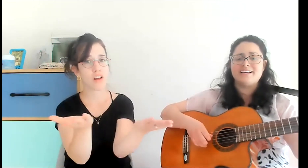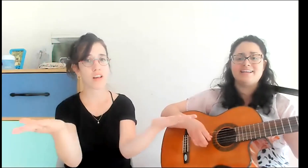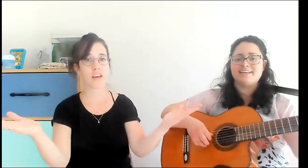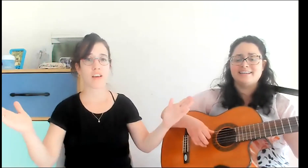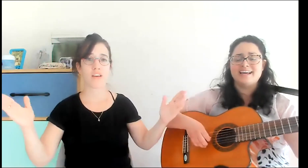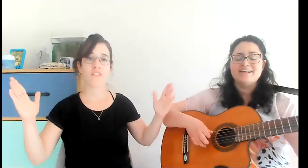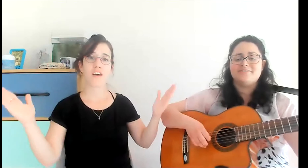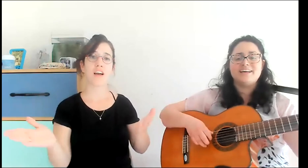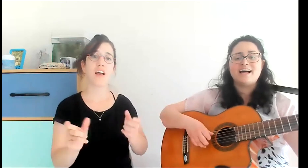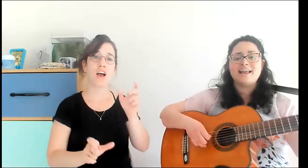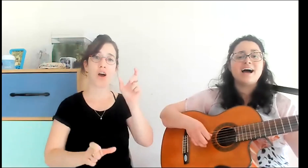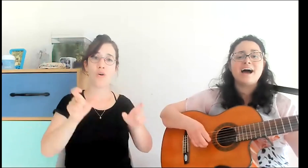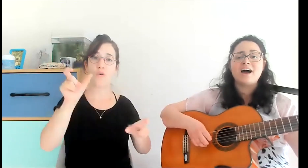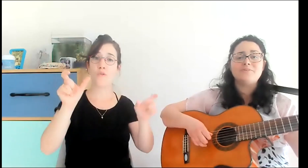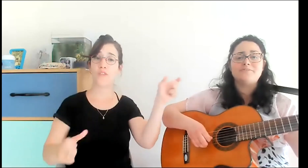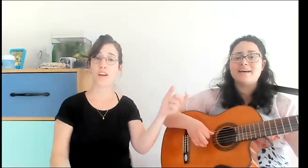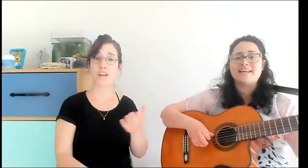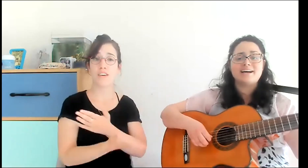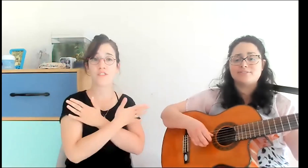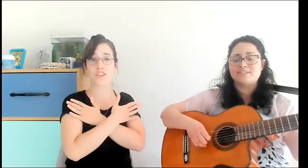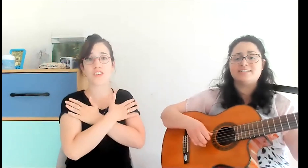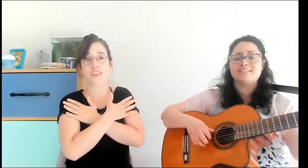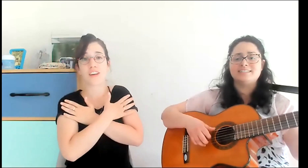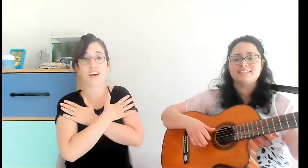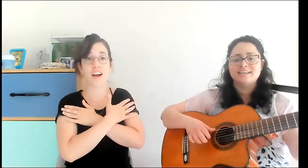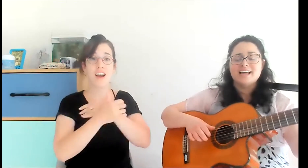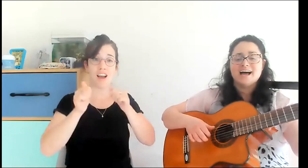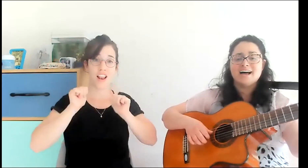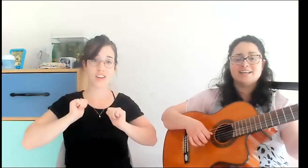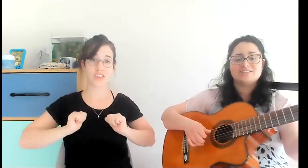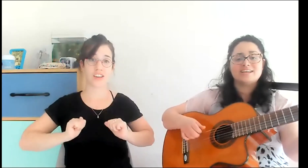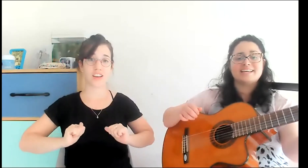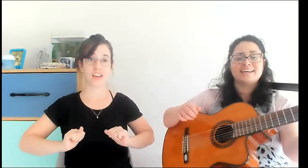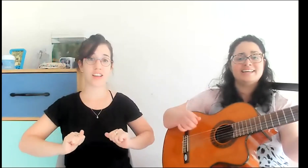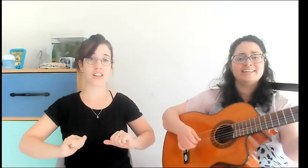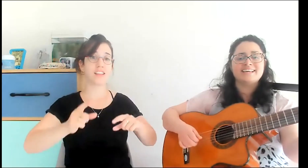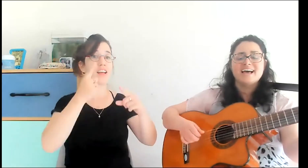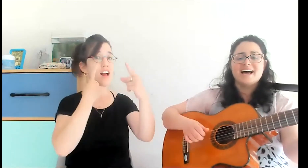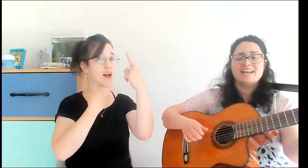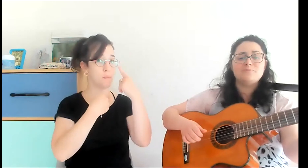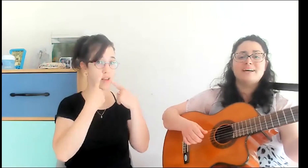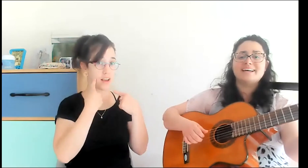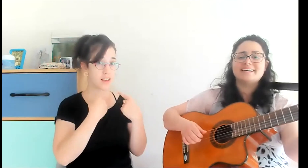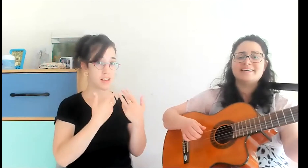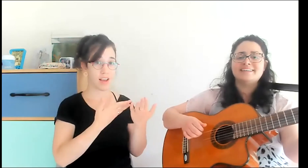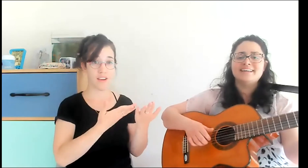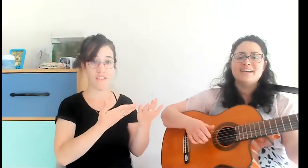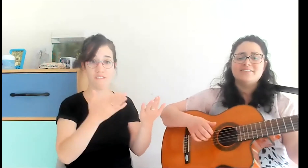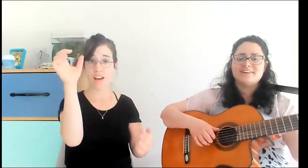אלה ועל אהובי נפשי, על השקט, על הבכי